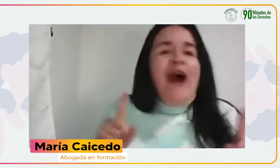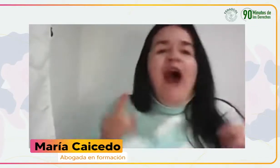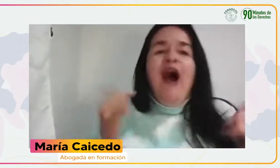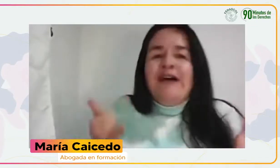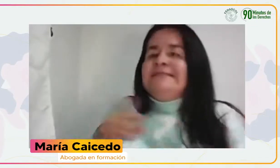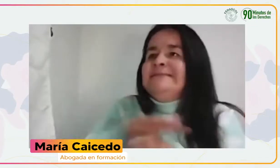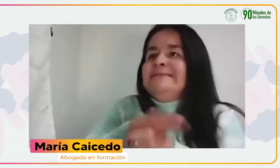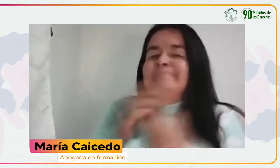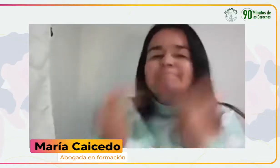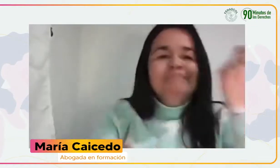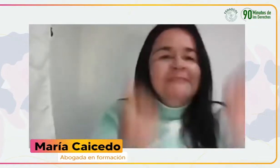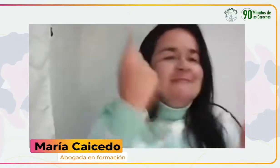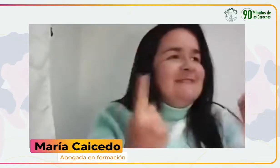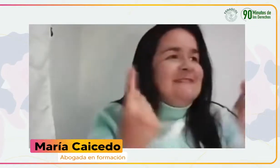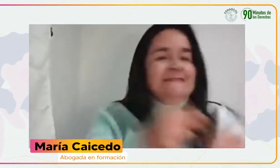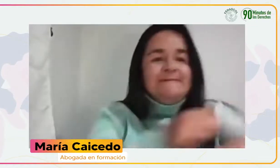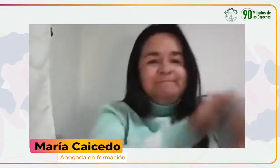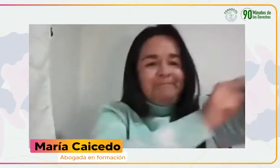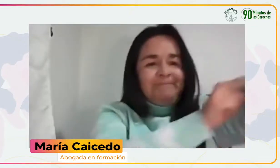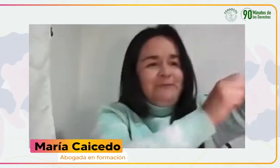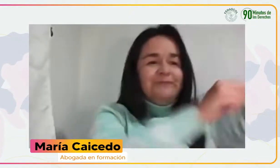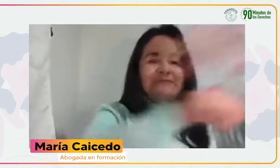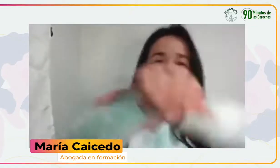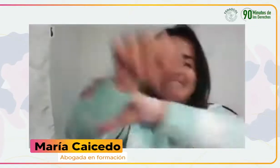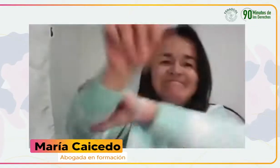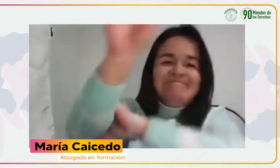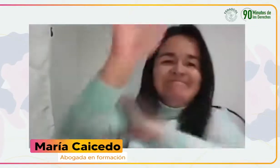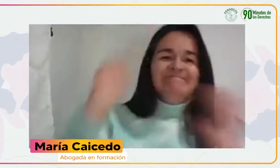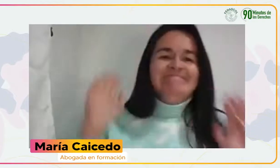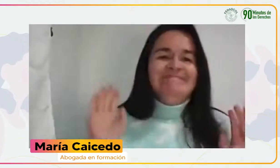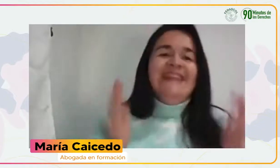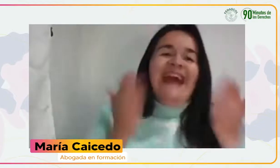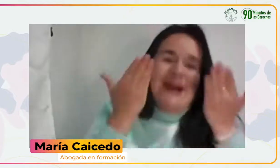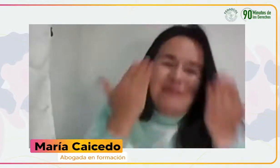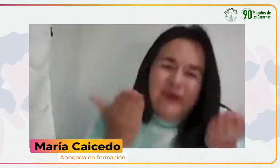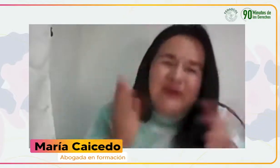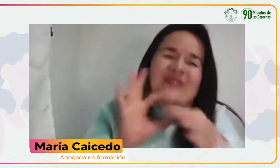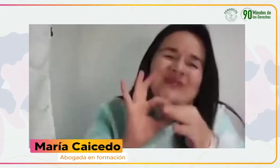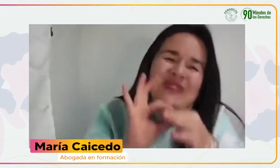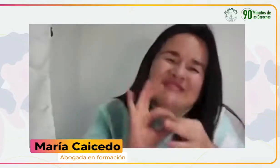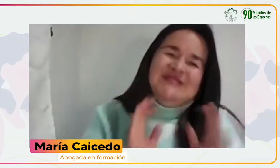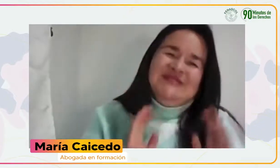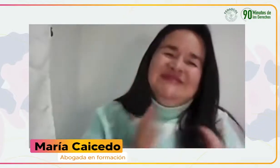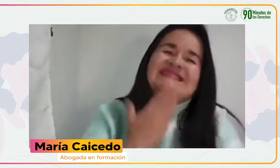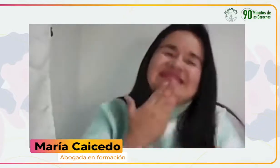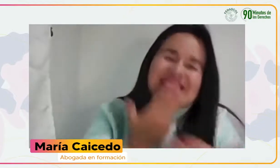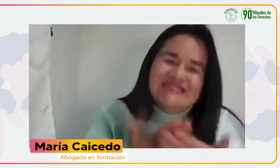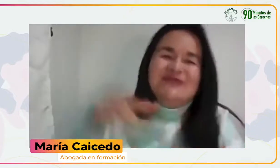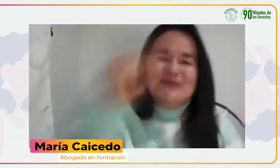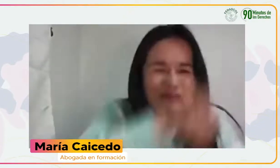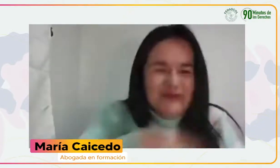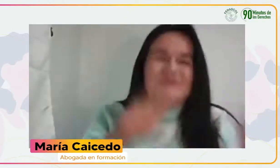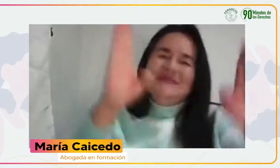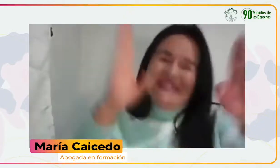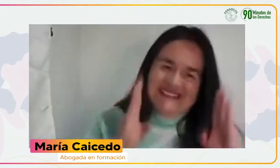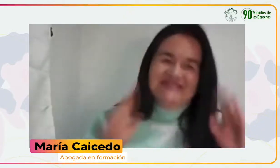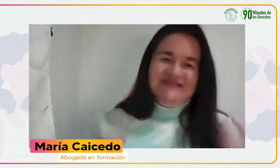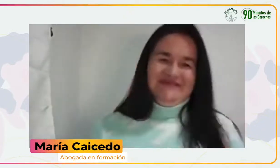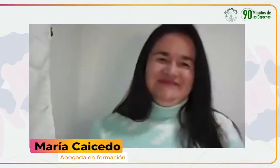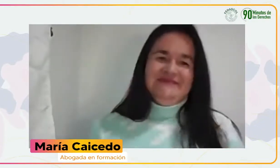lo representé. No he descansado, se presentan muchas situaciones, pero ahí vamos remangándonos y dando el trabajo.